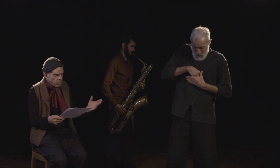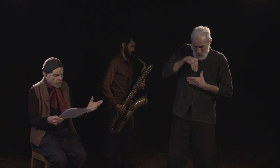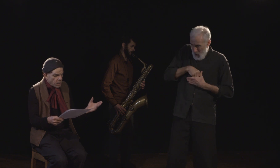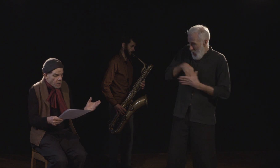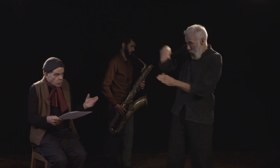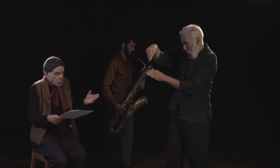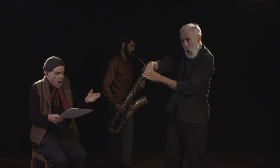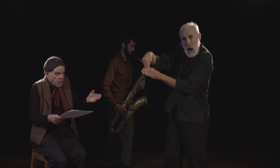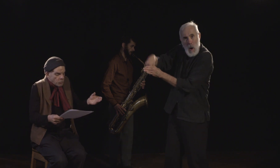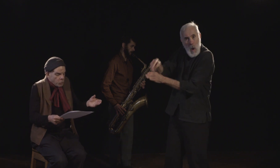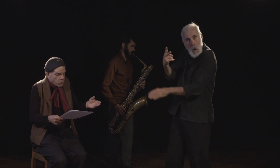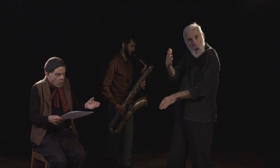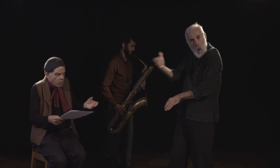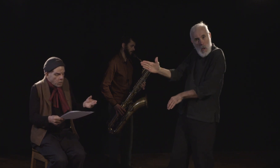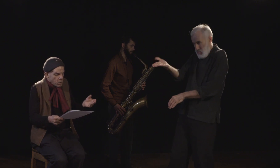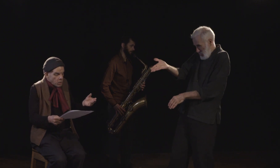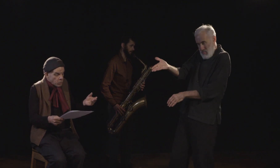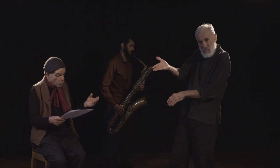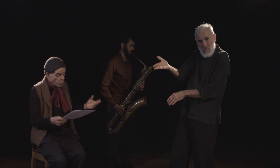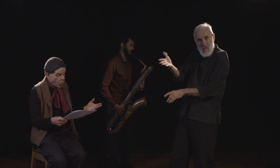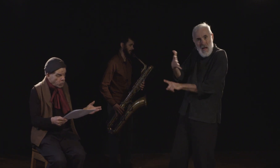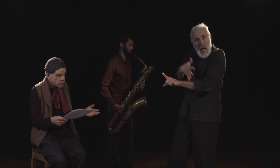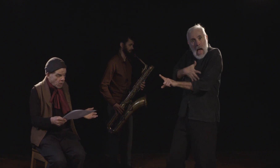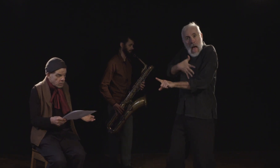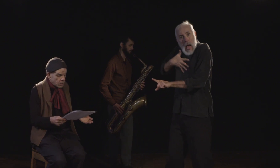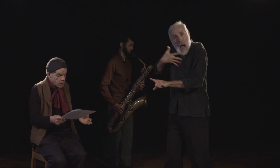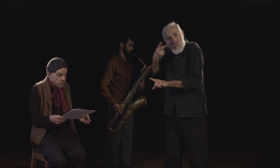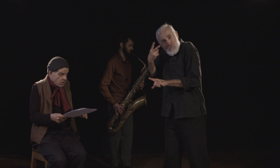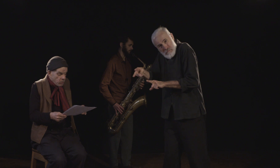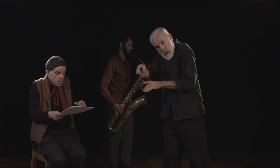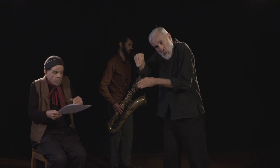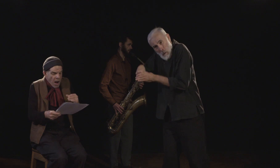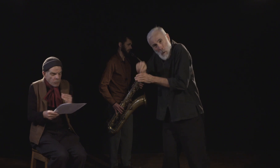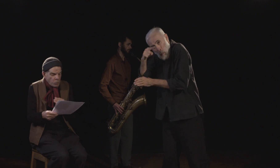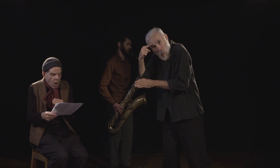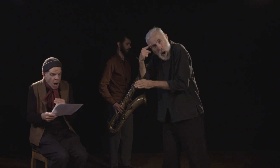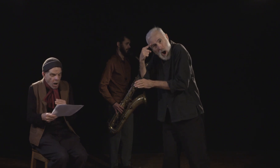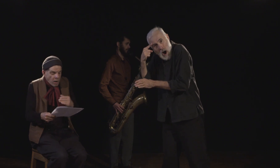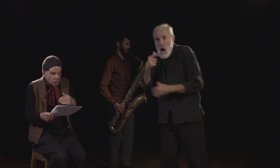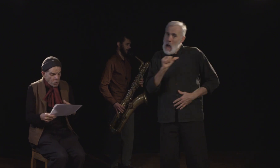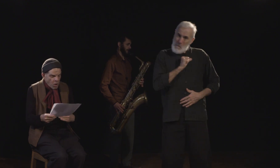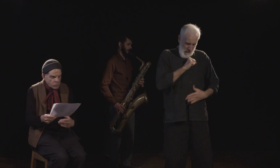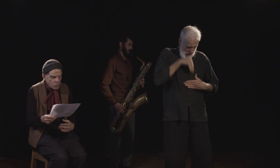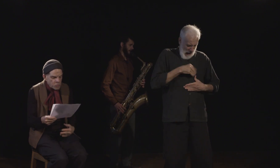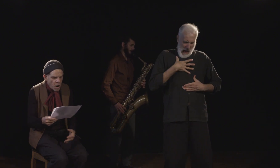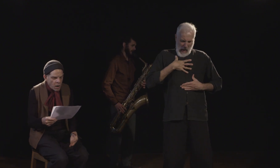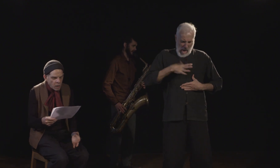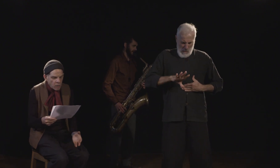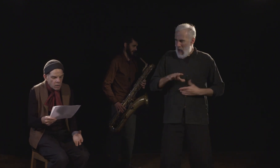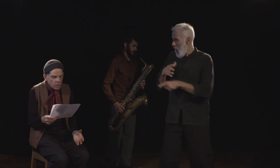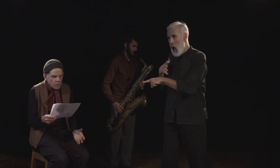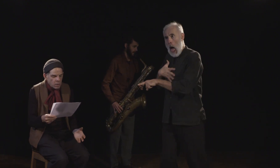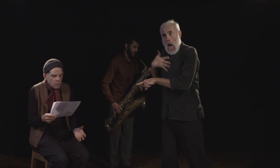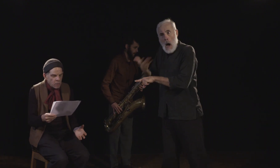Comment aimer le noir dedans de l'autre si l'on n'aime pas le noir dedans de